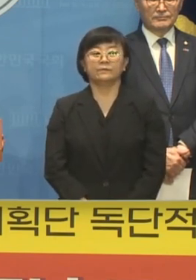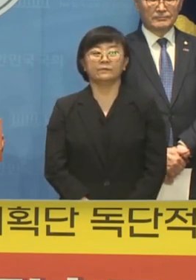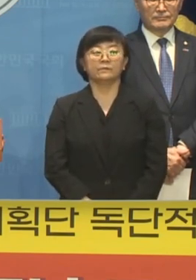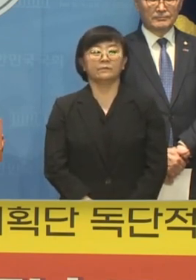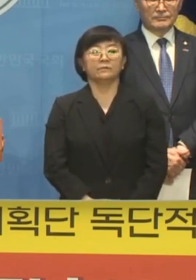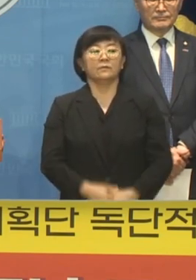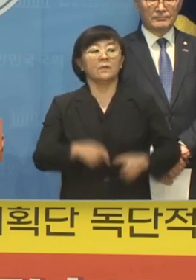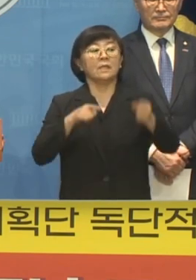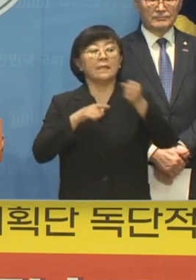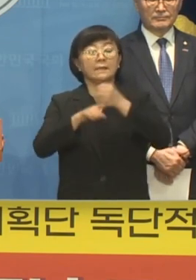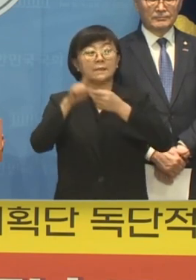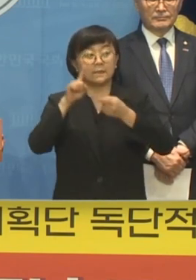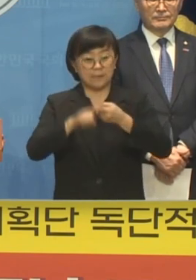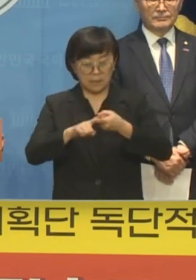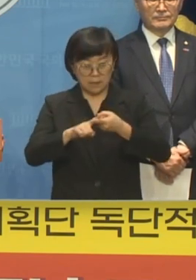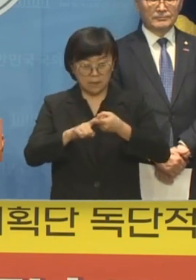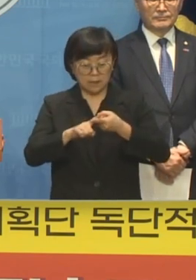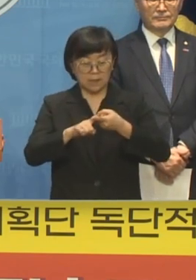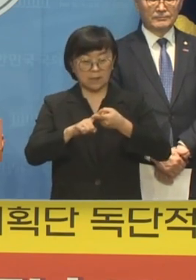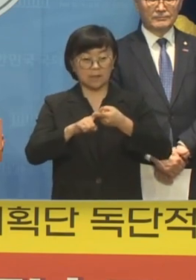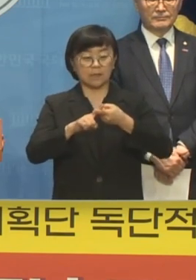그 뜻을 헤아려서